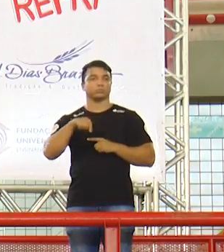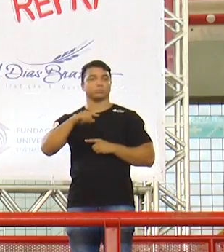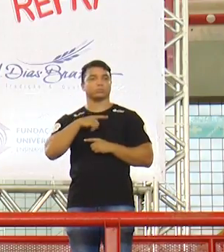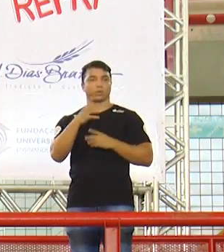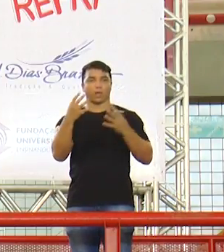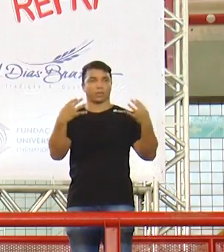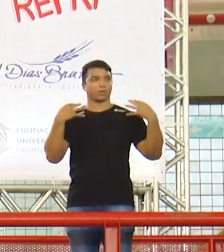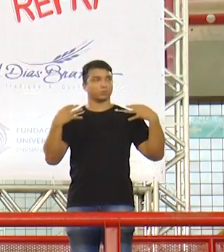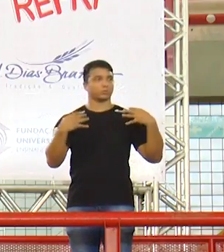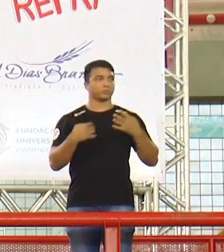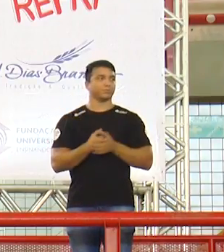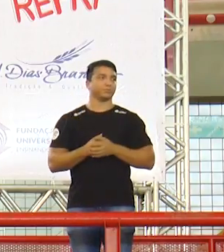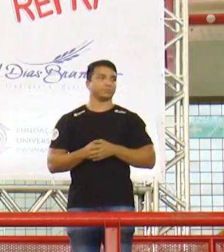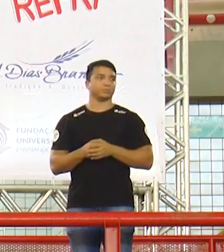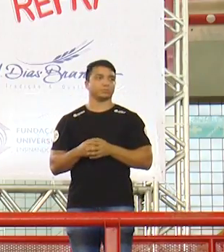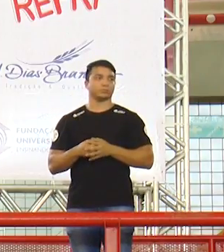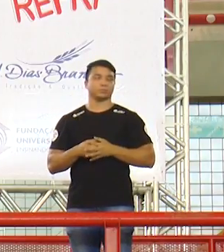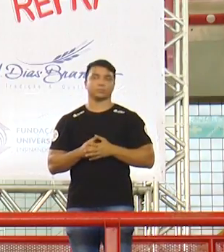para cá.